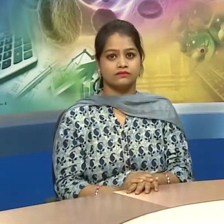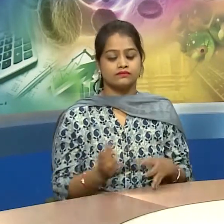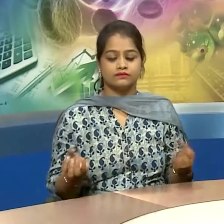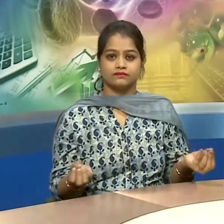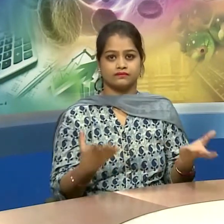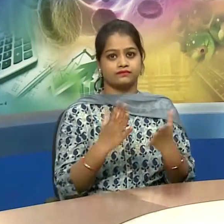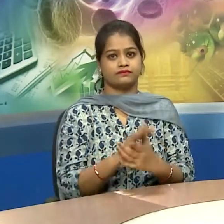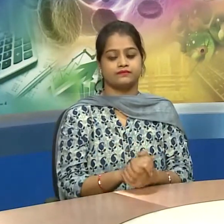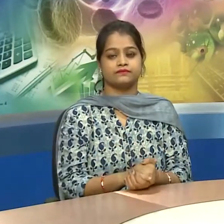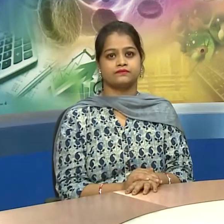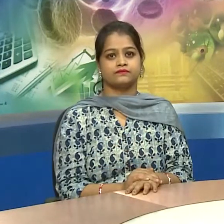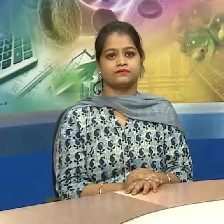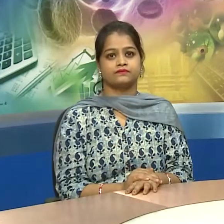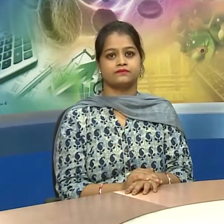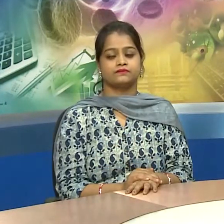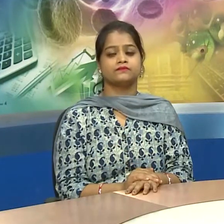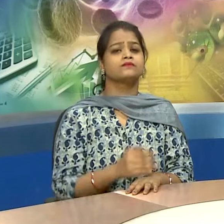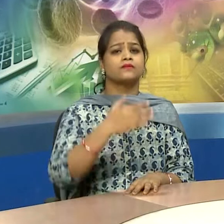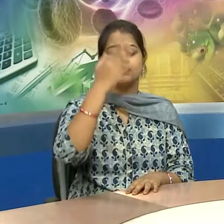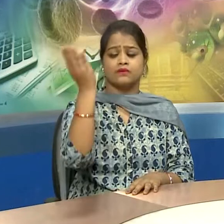अभ्यास। आपके सामने कुछ प्रश्न हैं।